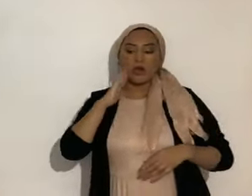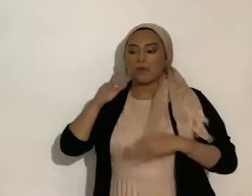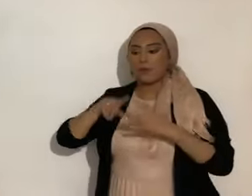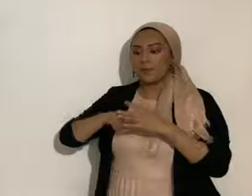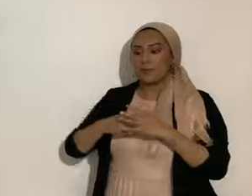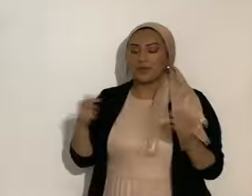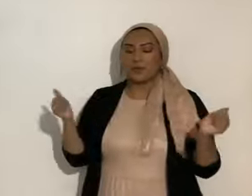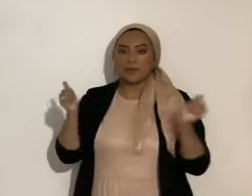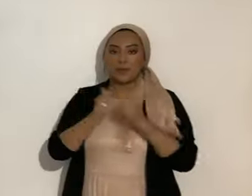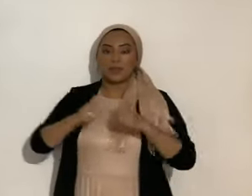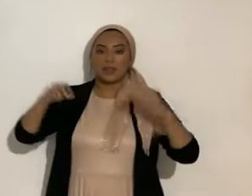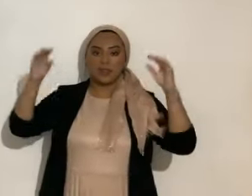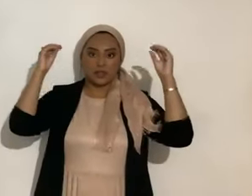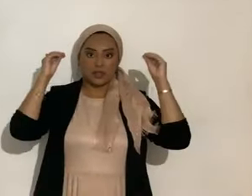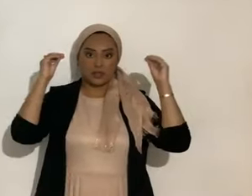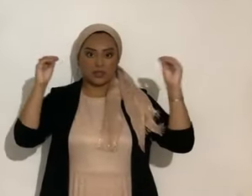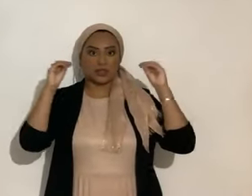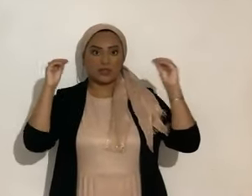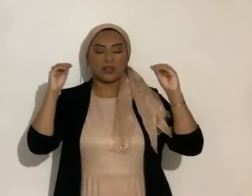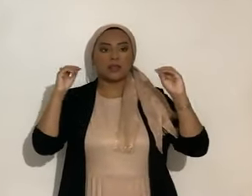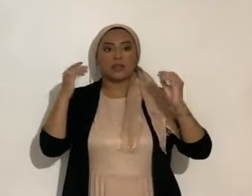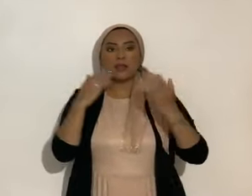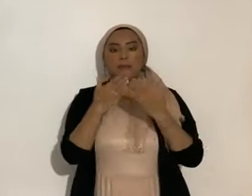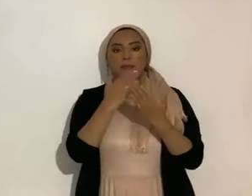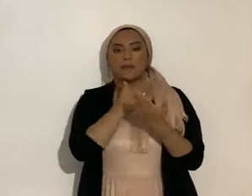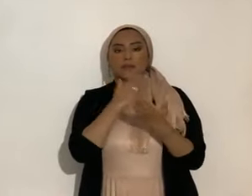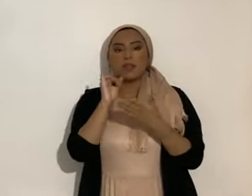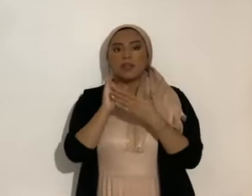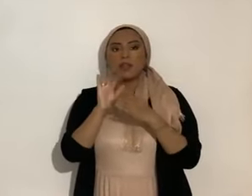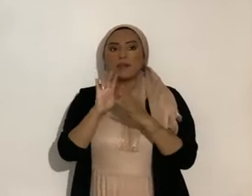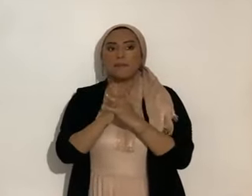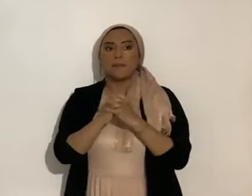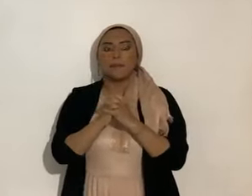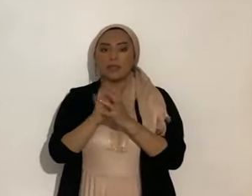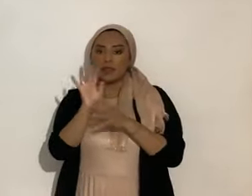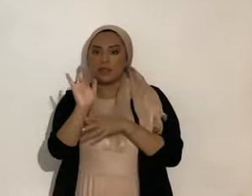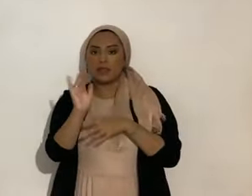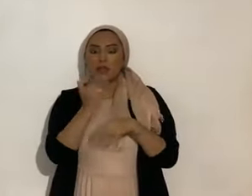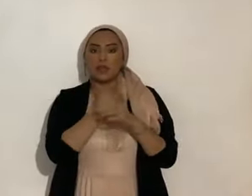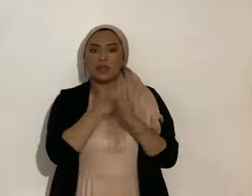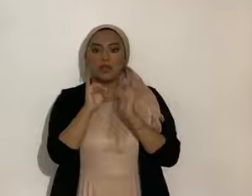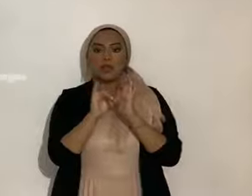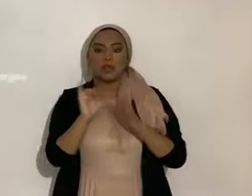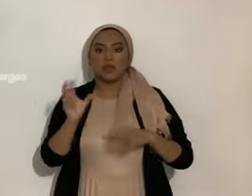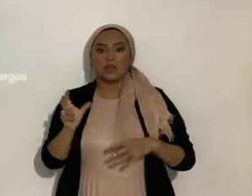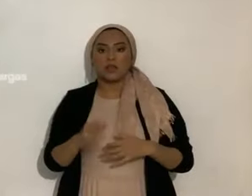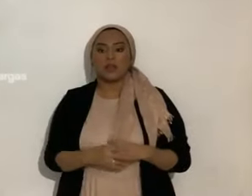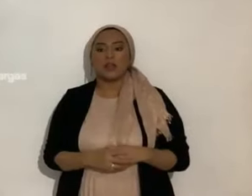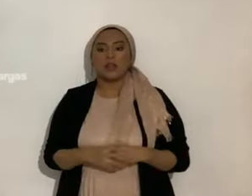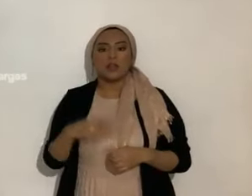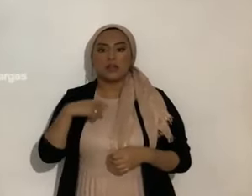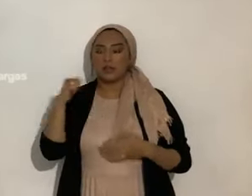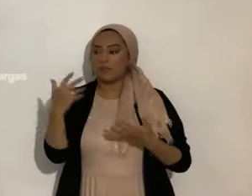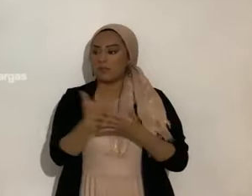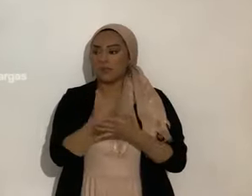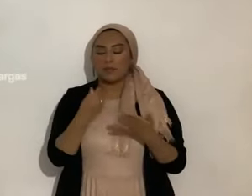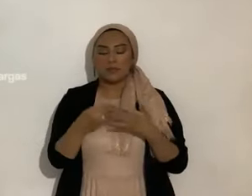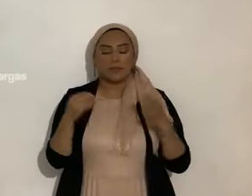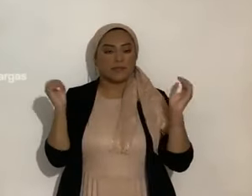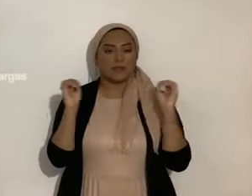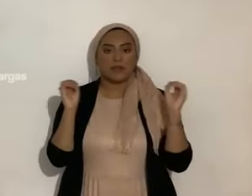la administración y antes de eso, bueno, perdónenme, suscríbanse al canal los que no están suscritos, yo no monetizo los